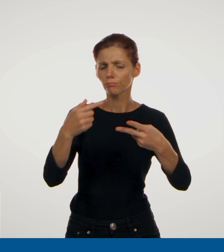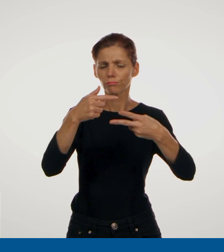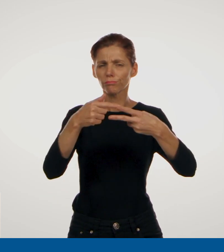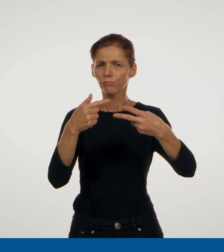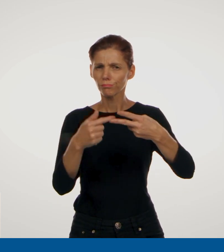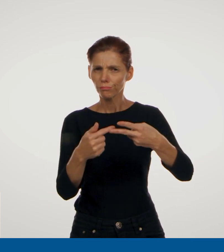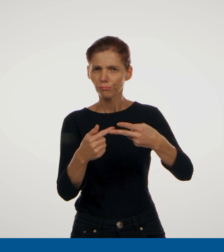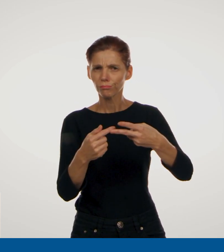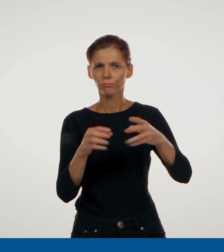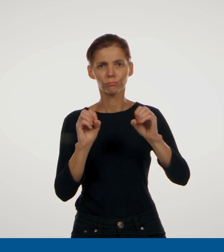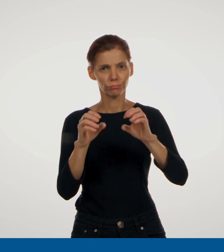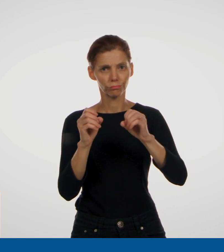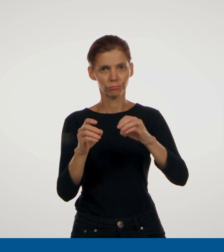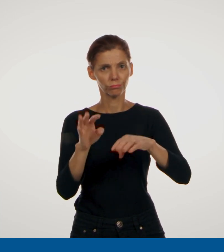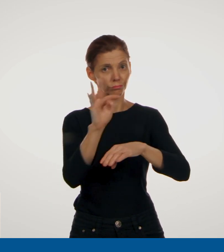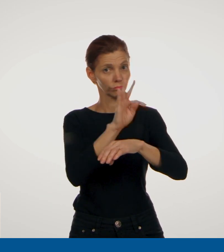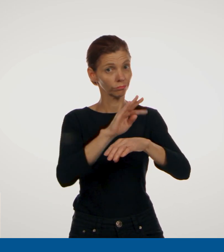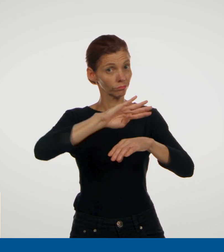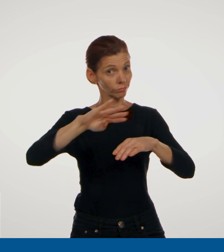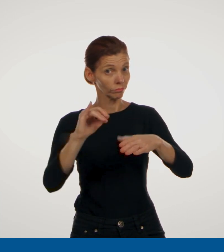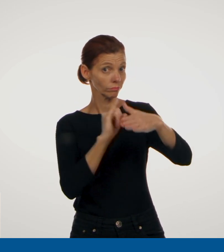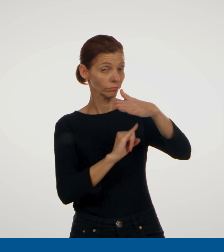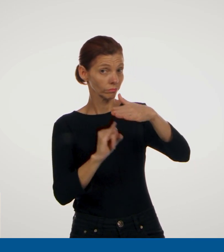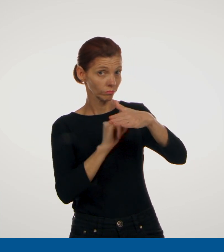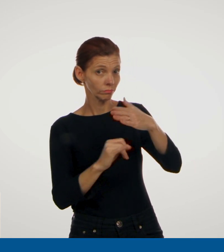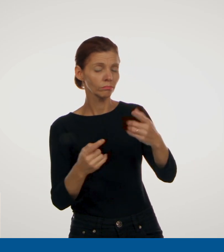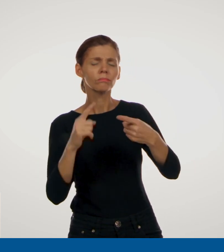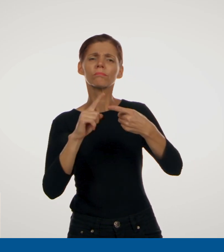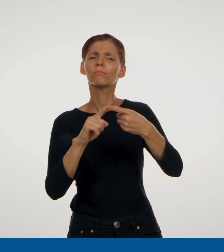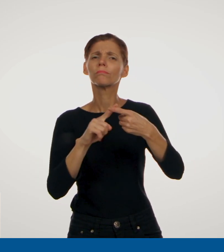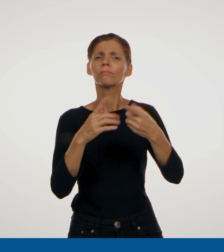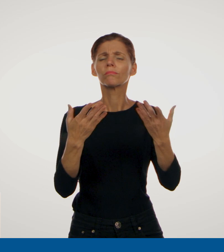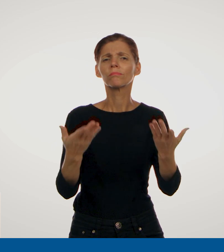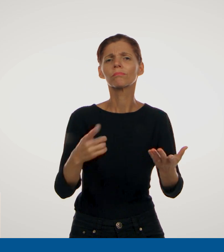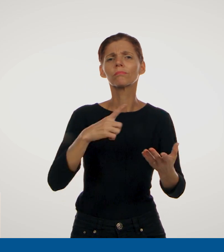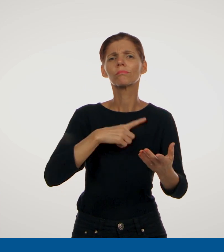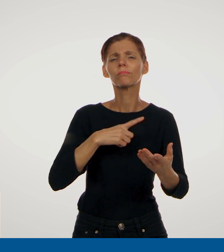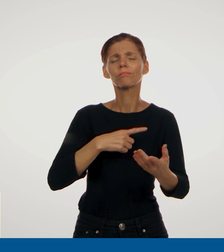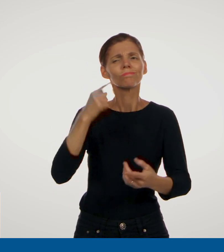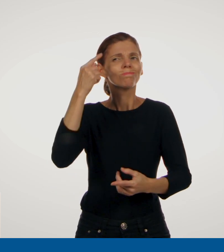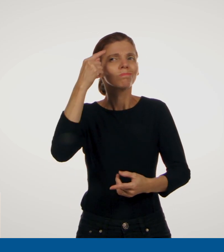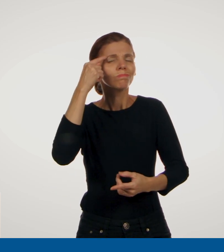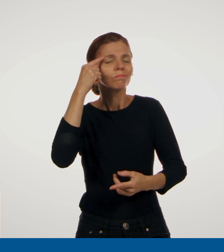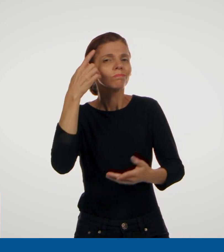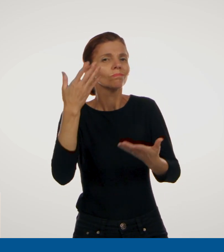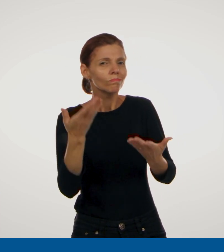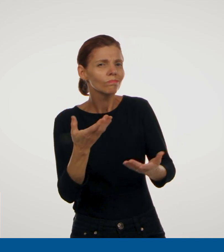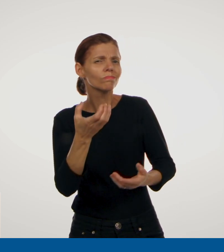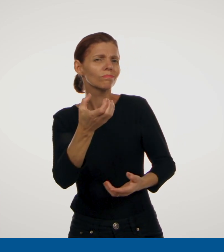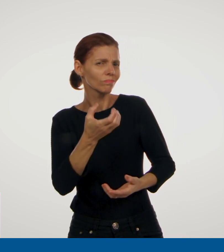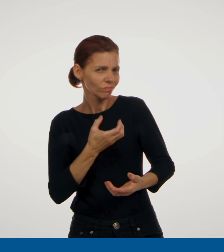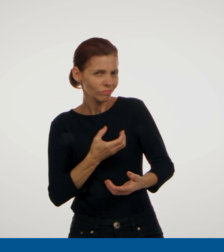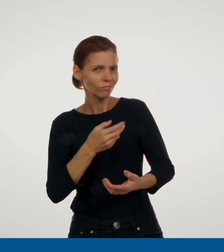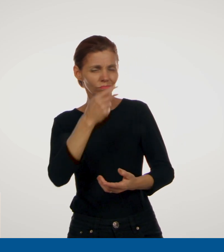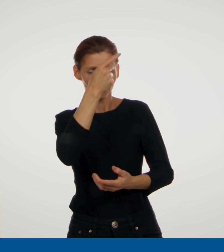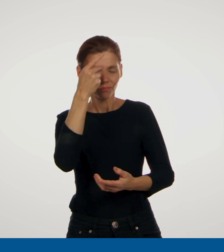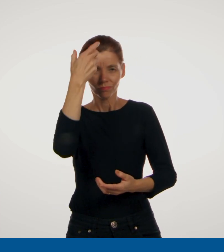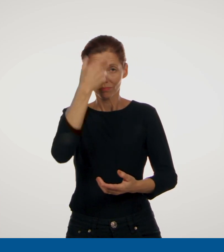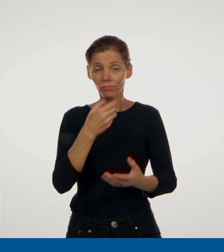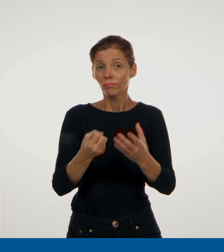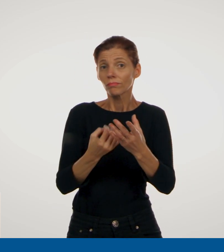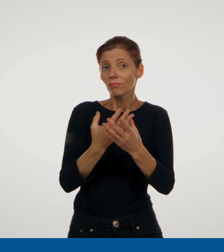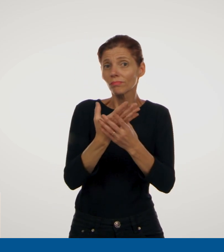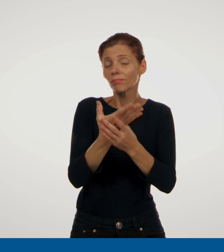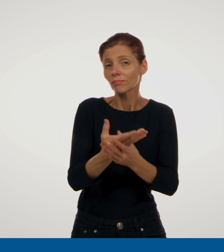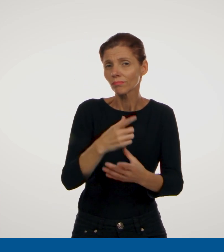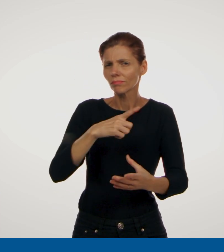que distingue a educação não formal da informal é que na primeira existe a intencionalidade de dados